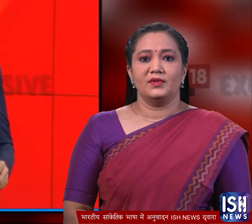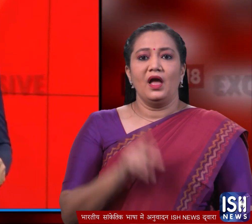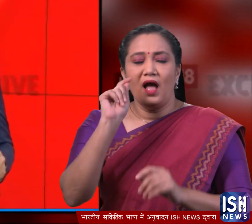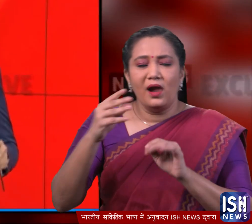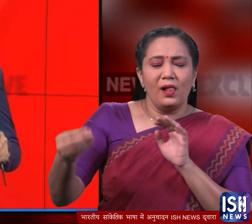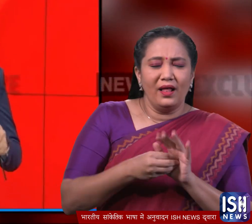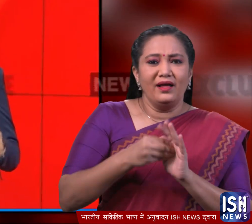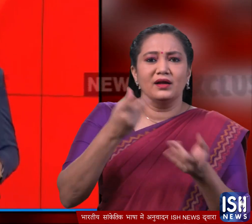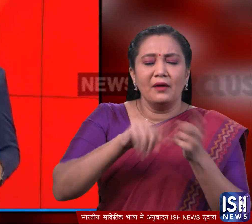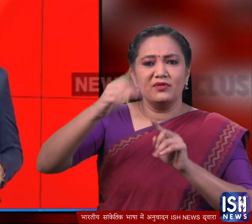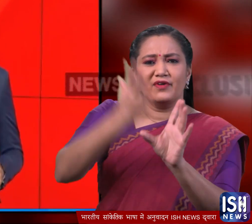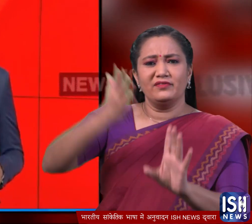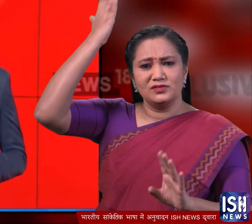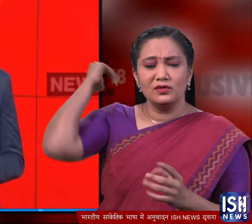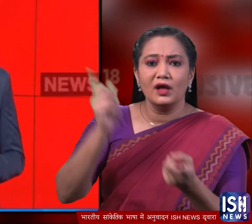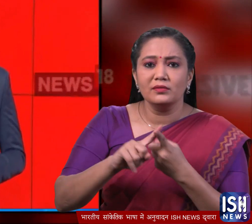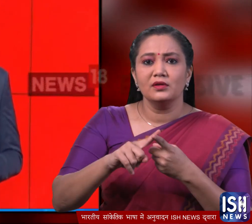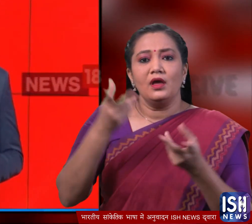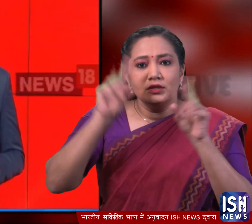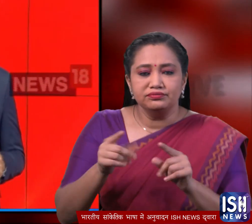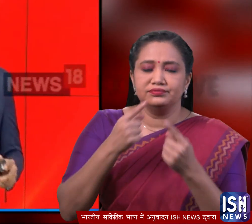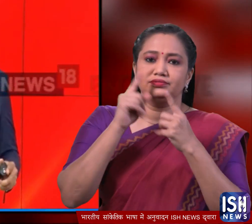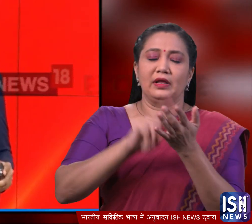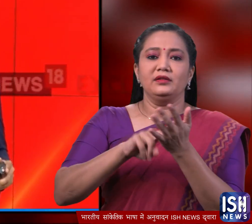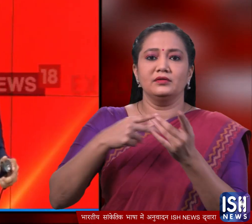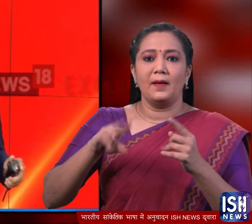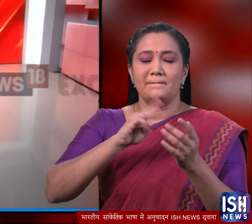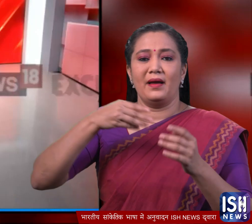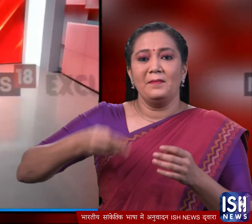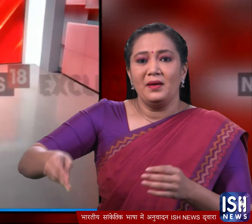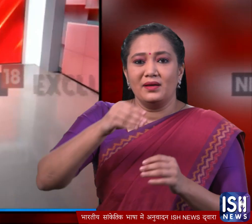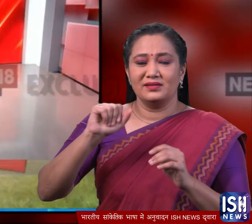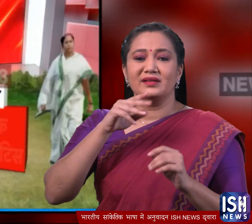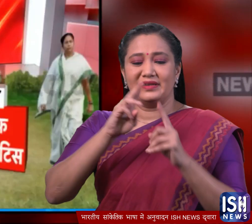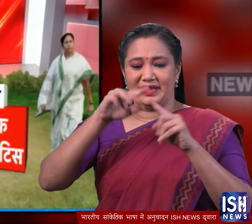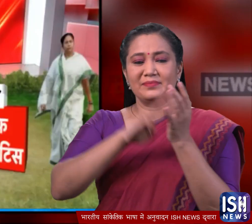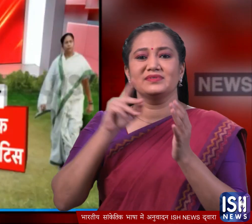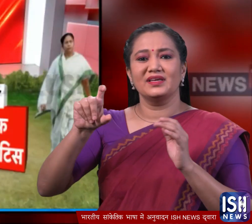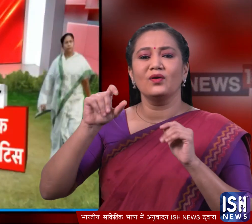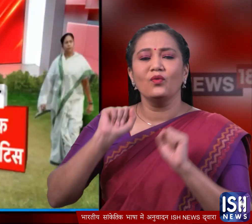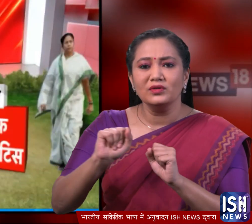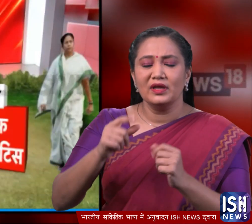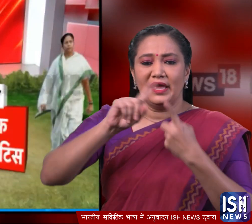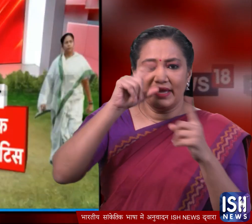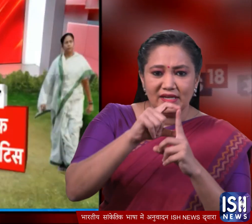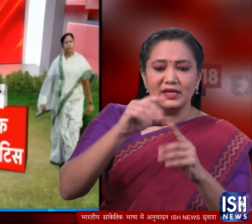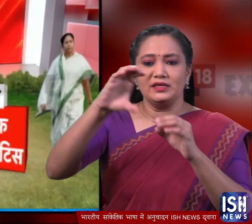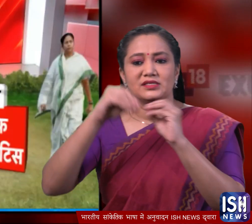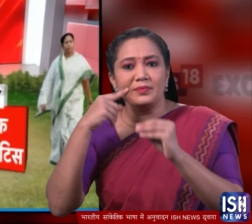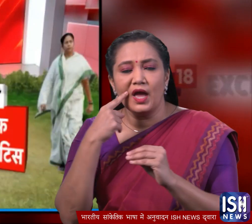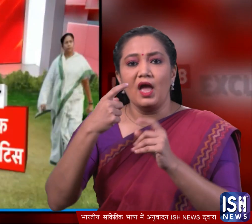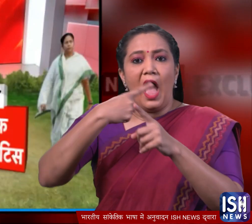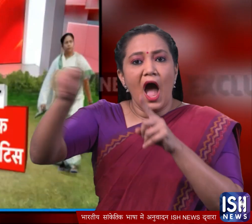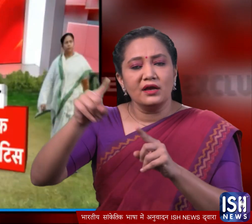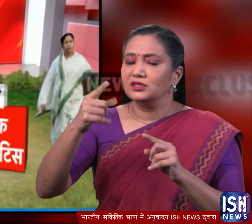बदले घूस के आरोपों से जुड़े 5 साल पुराने नारदा केस का मामला फिर से गर्मा गया, क्योंकि ममता बनर्जी की पार्टी TMC ने विधानसभा में ED और